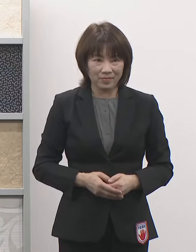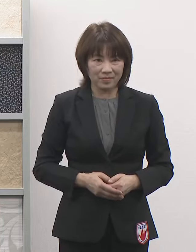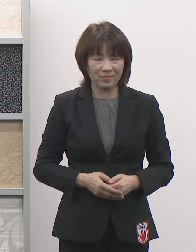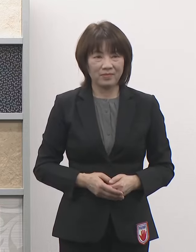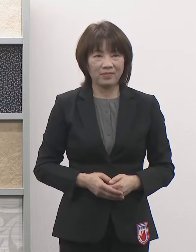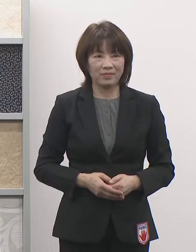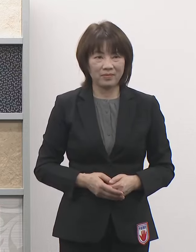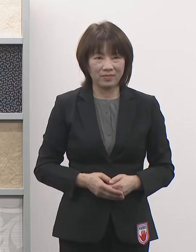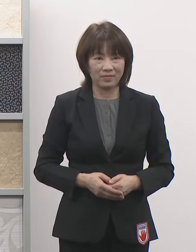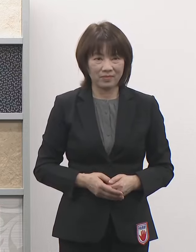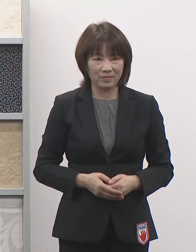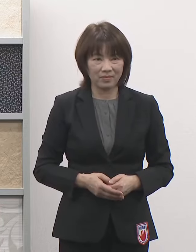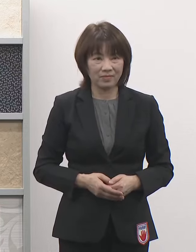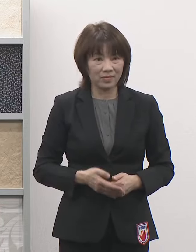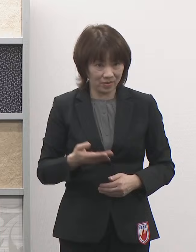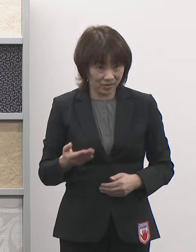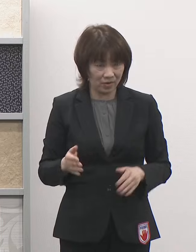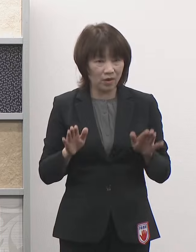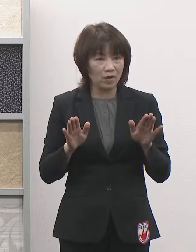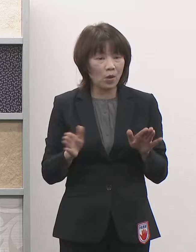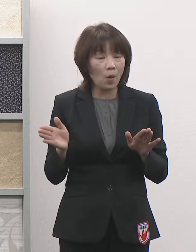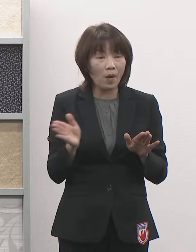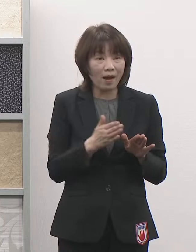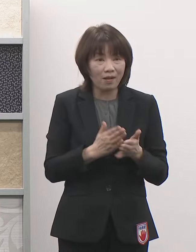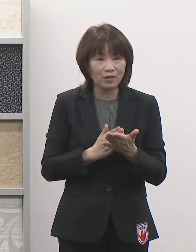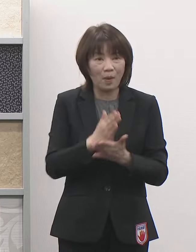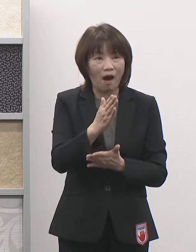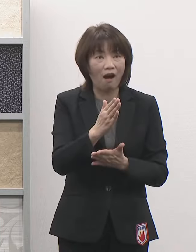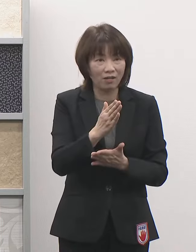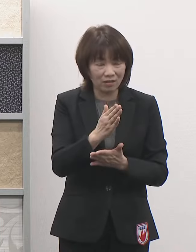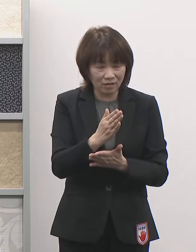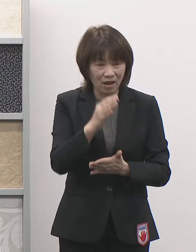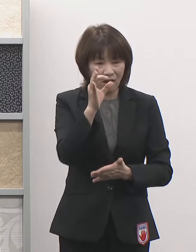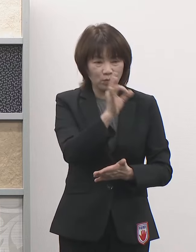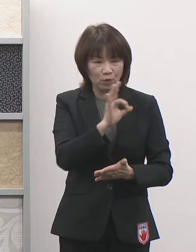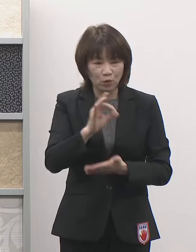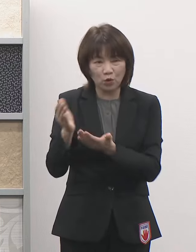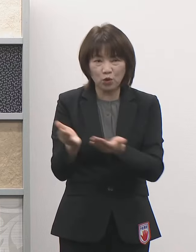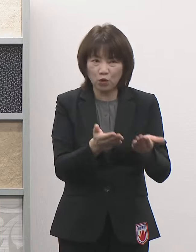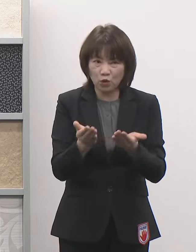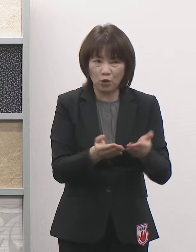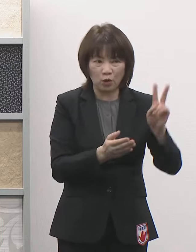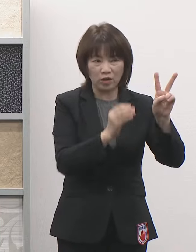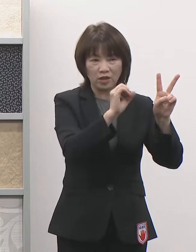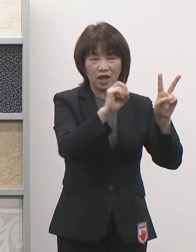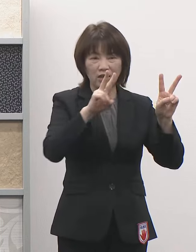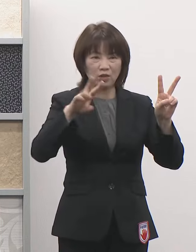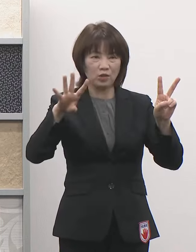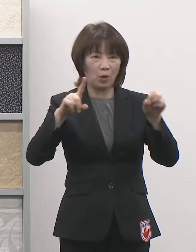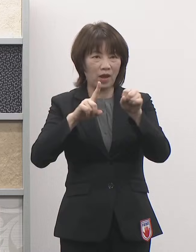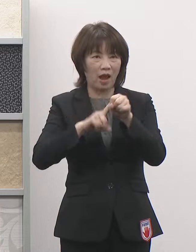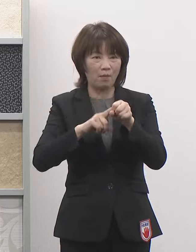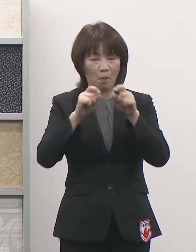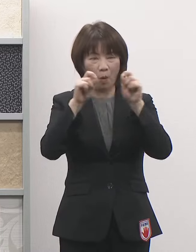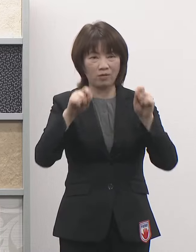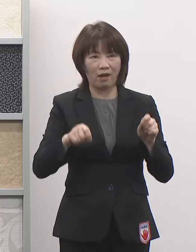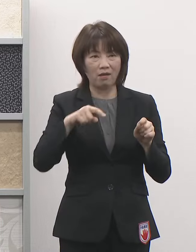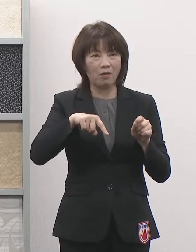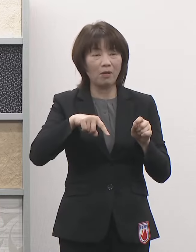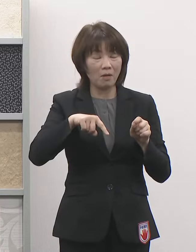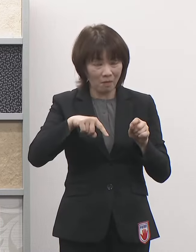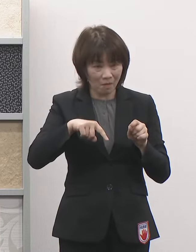次に、もう今日から始まりましたが物流の2024問題に関しましては、これはぜひ、安価な